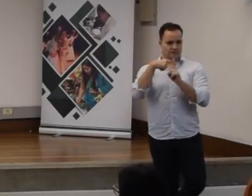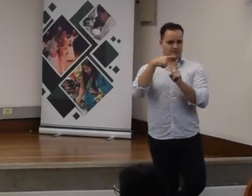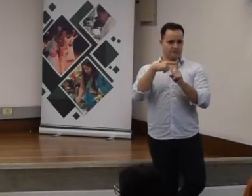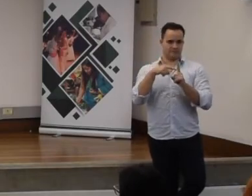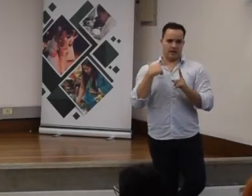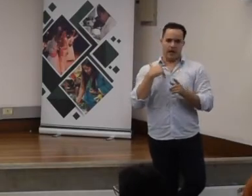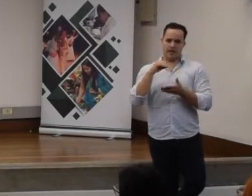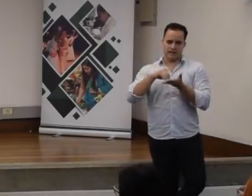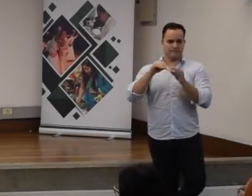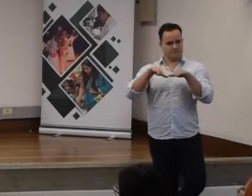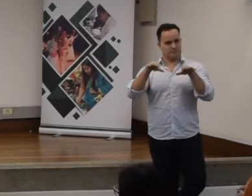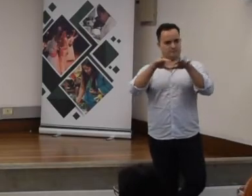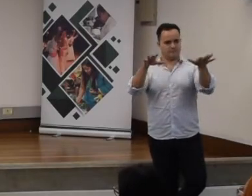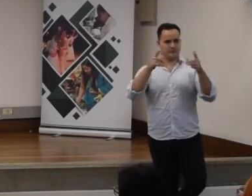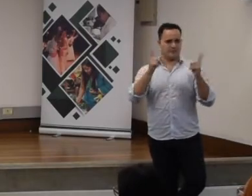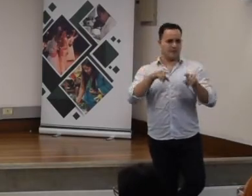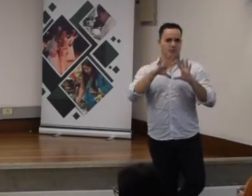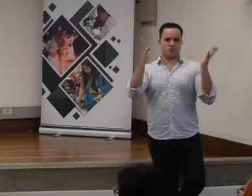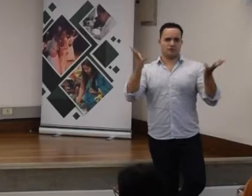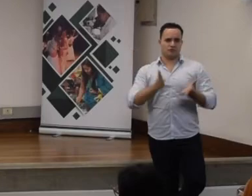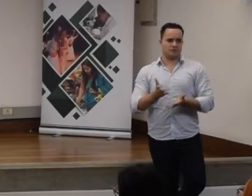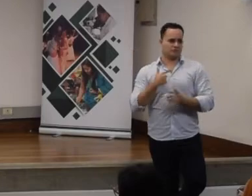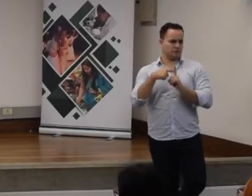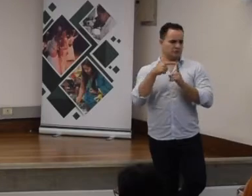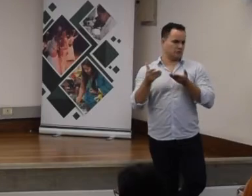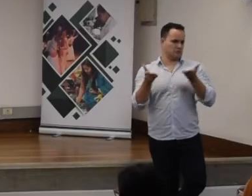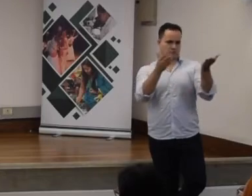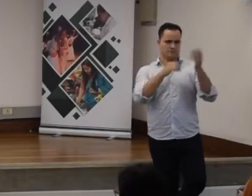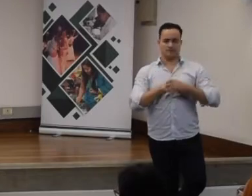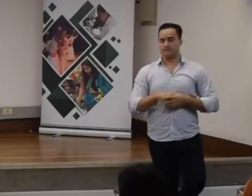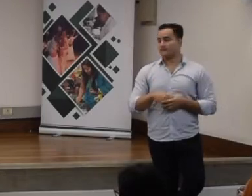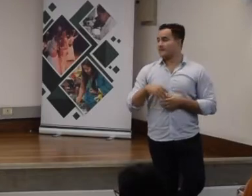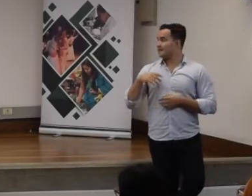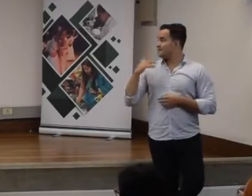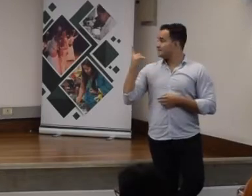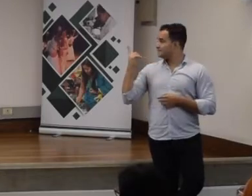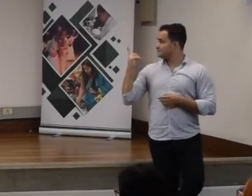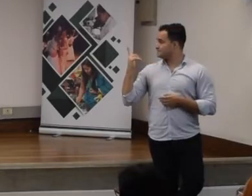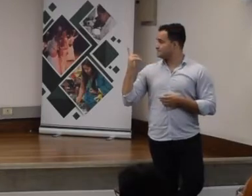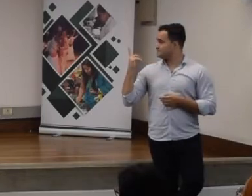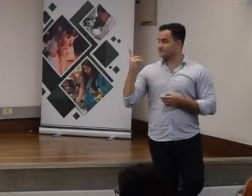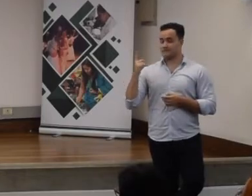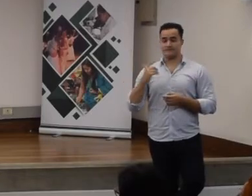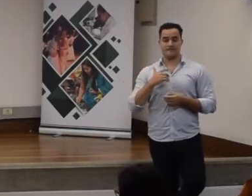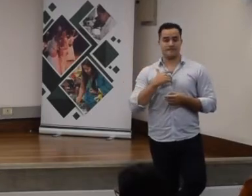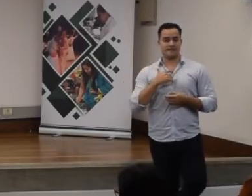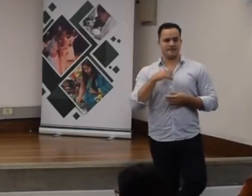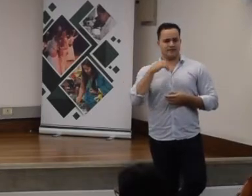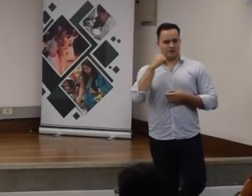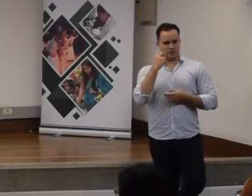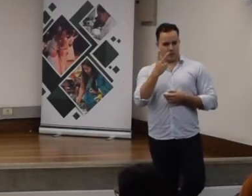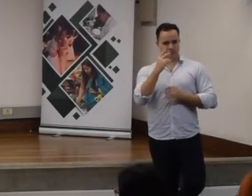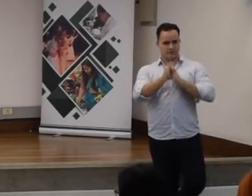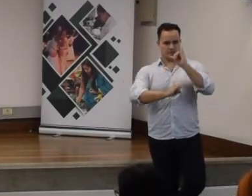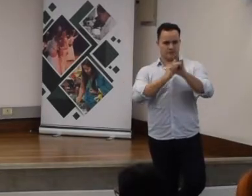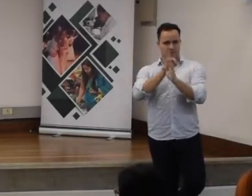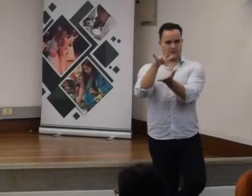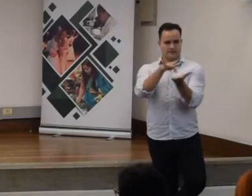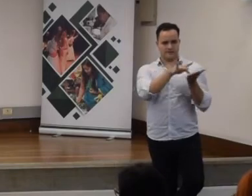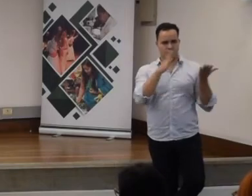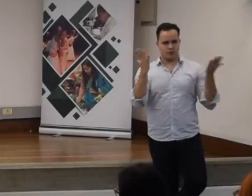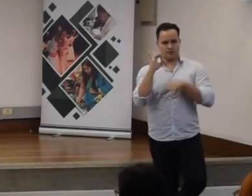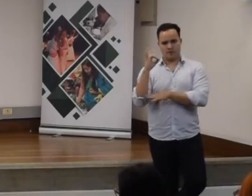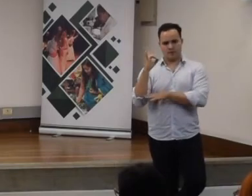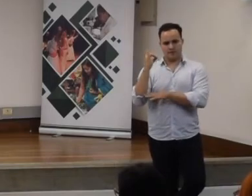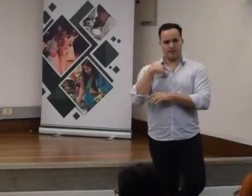mundo. Tuvimos en términos de ponencias y pósters 2 participaciones internacionales, una en